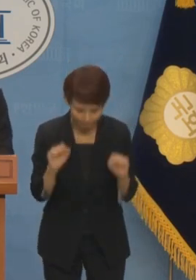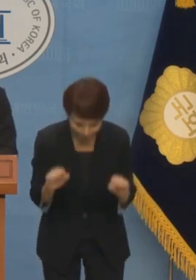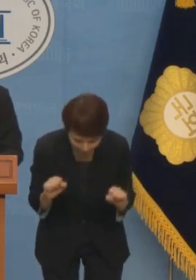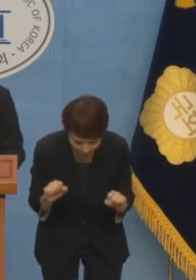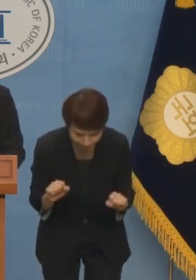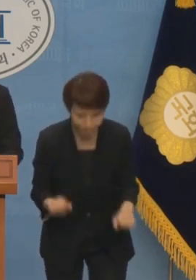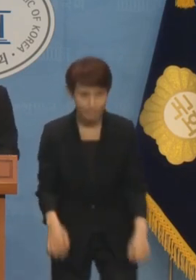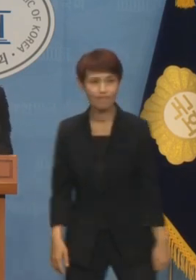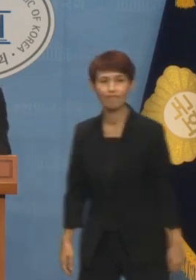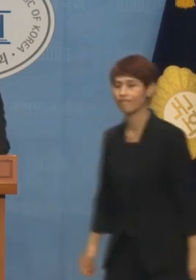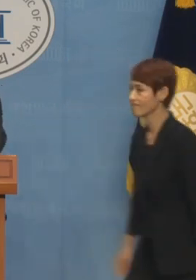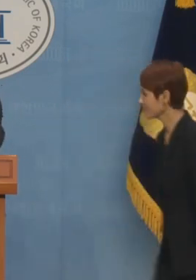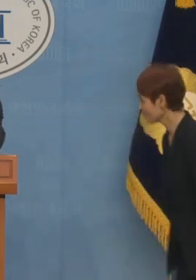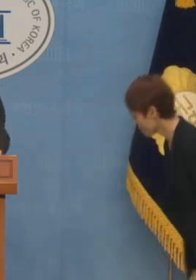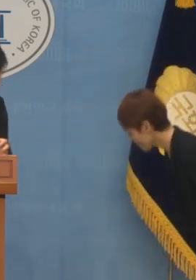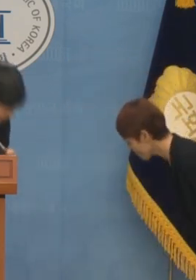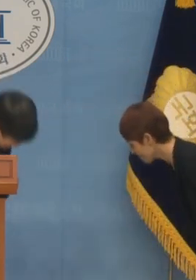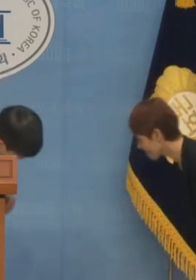감사합니다.